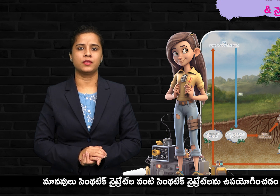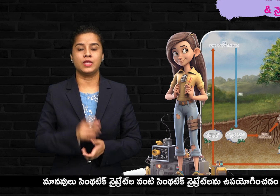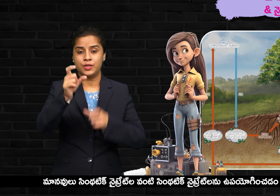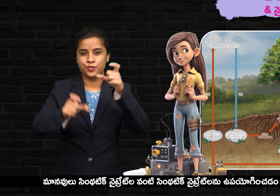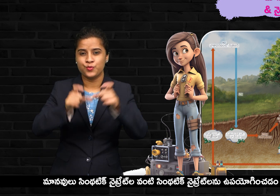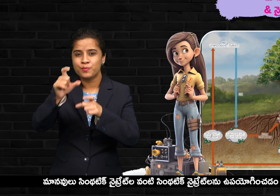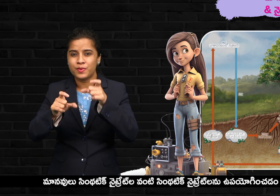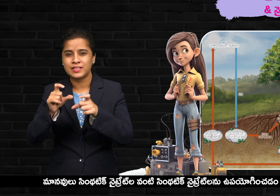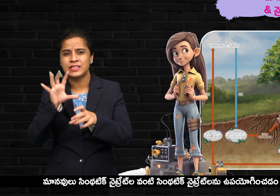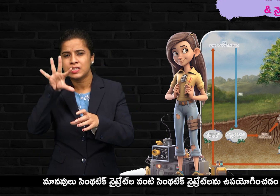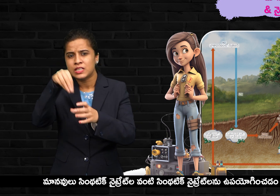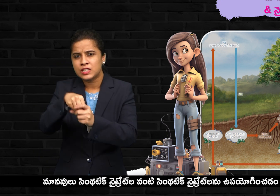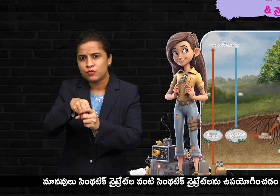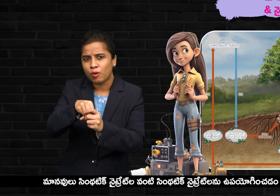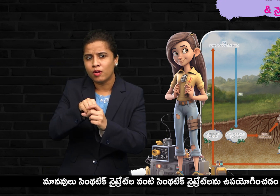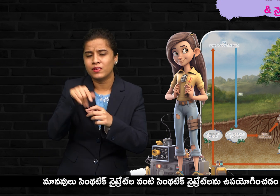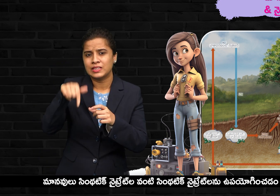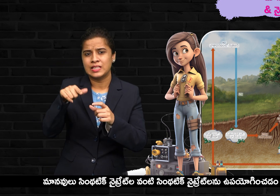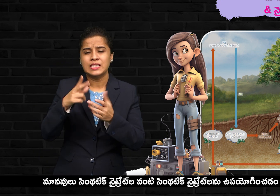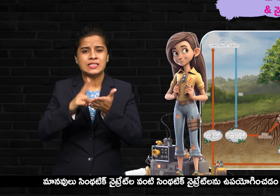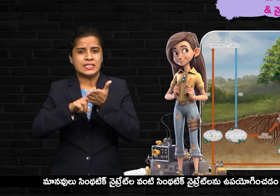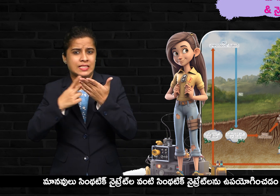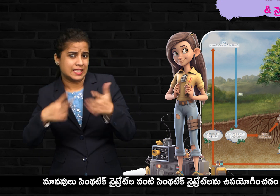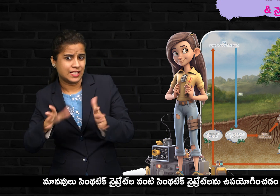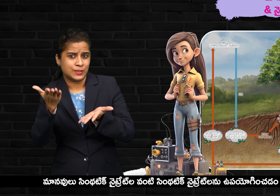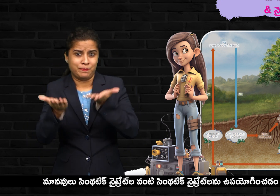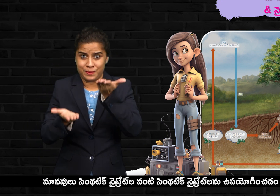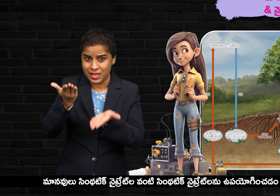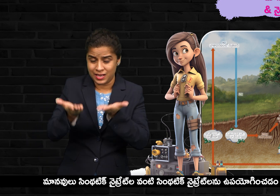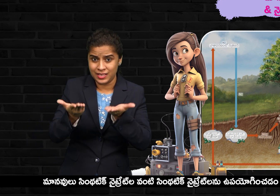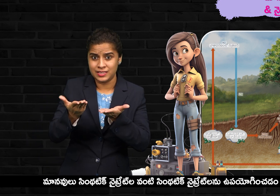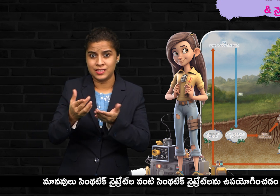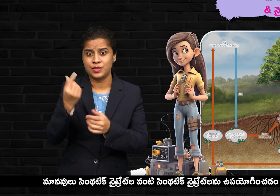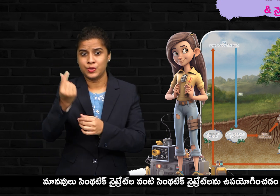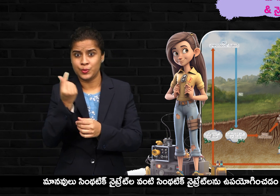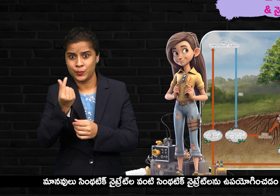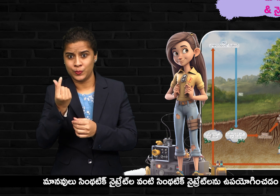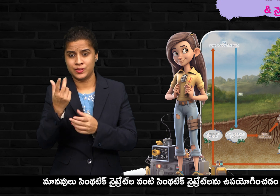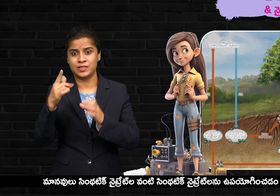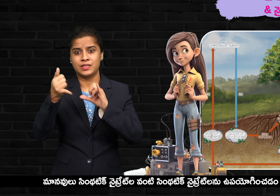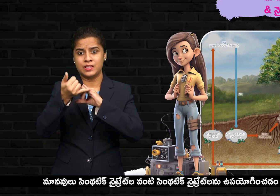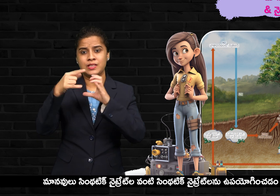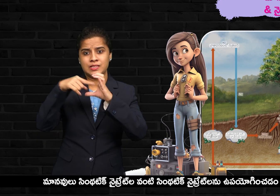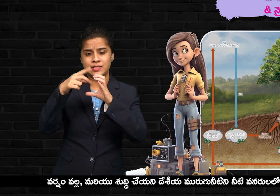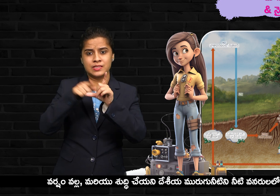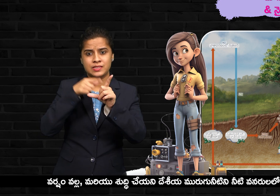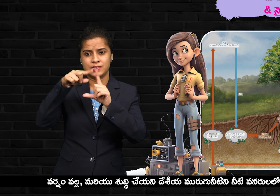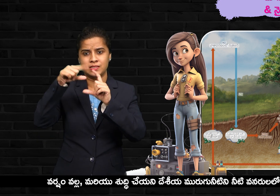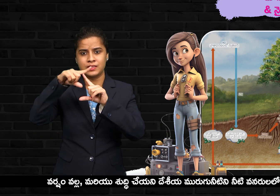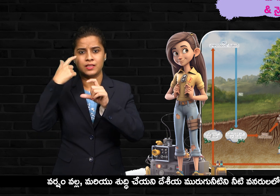మానవులు సింథటిక్ నైట్రేట్ల వంటి సింథటిక్ నైట్రేట్లను ఉపయోగించడం ద్వారా నీటి వనరులలో వర్షం వల్ల